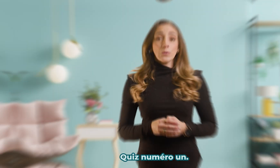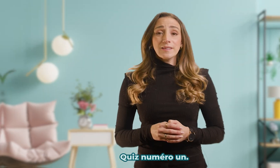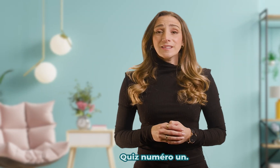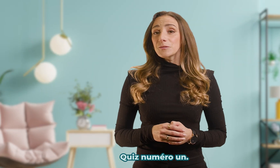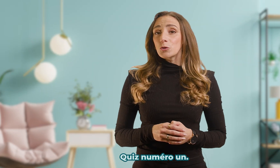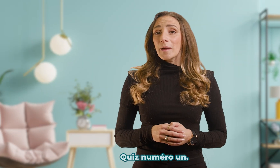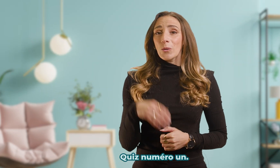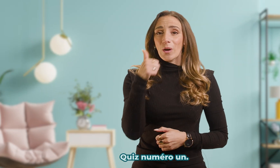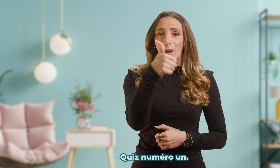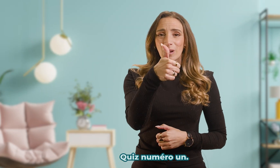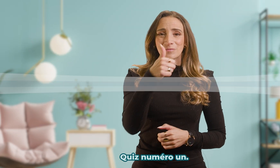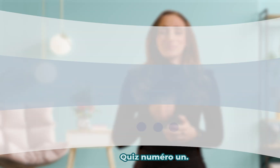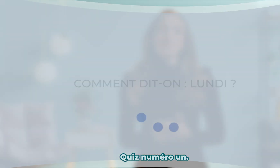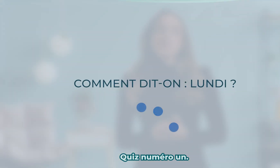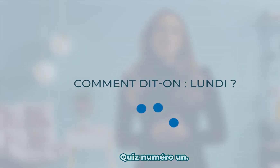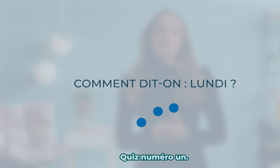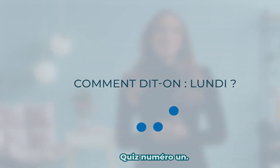Quiz numéro 1.